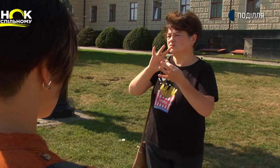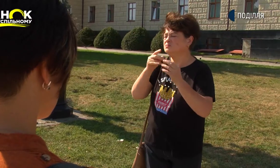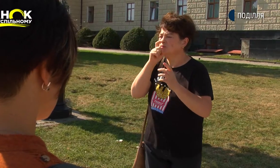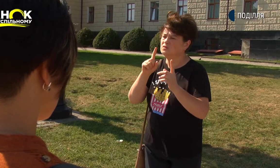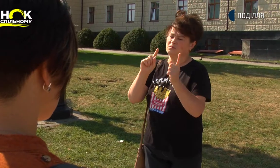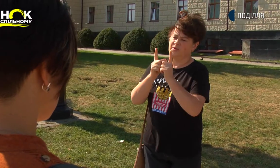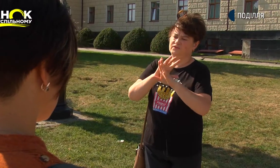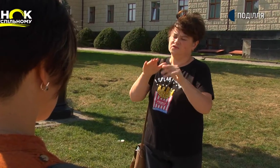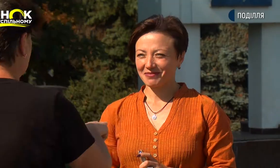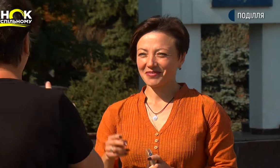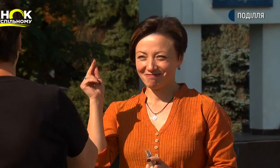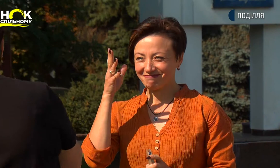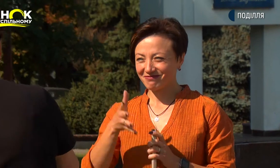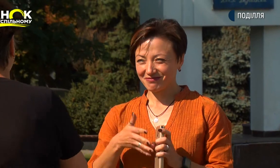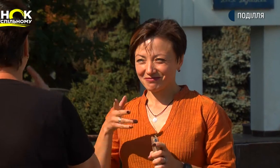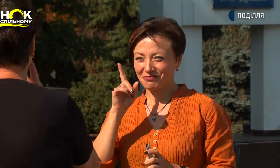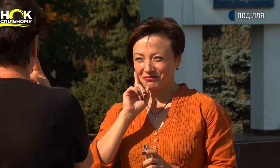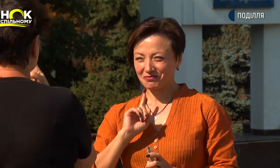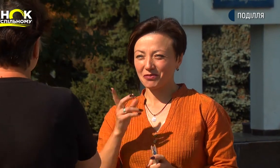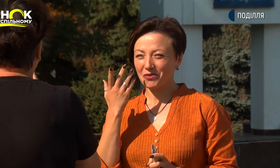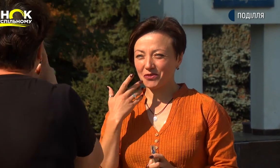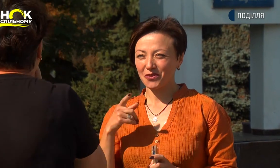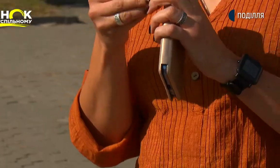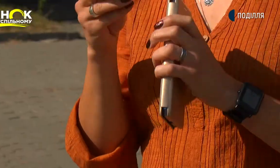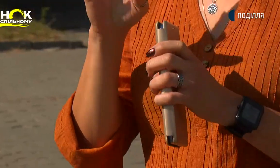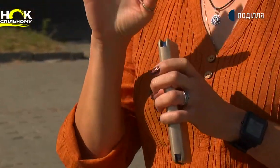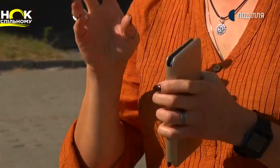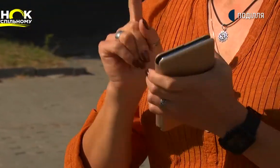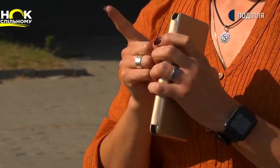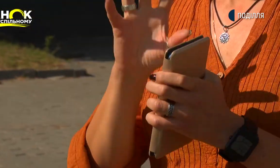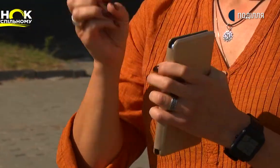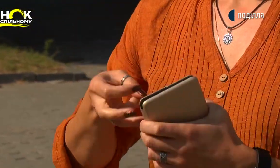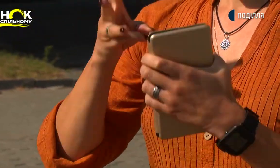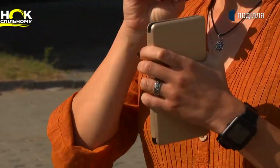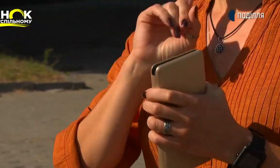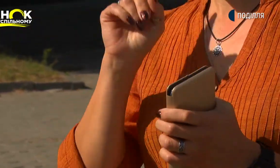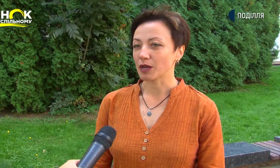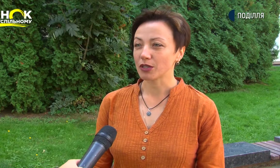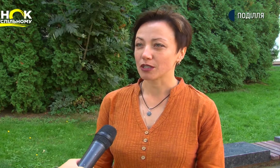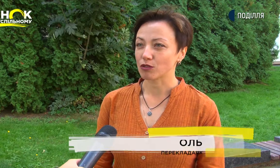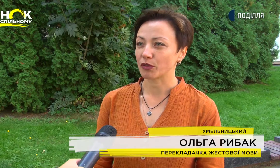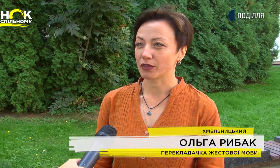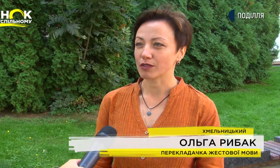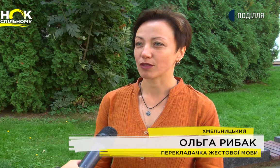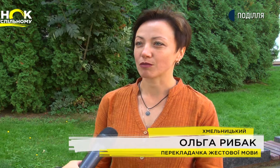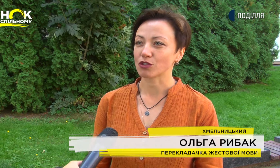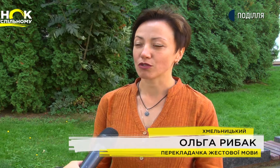навіть малознайомим людям, знає Ольга Рибак. Вона – перекладачка жестової мови. Я прийшла в цю професію тимчасово,